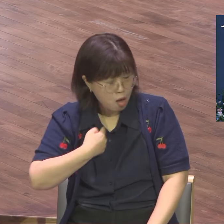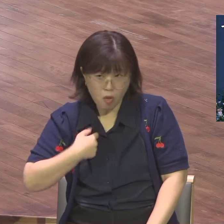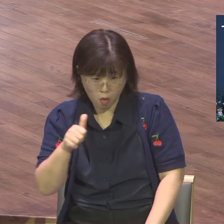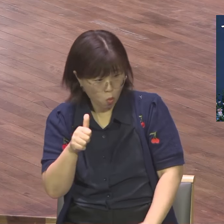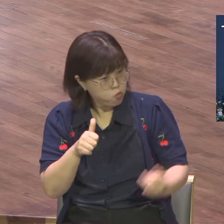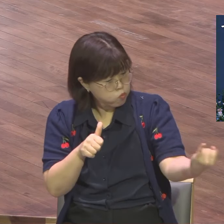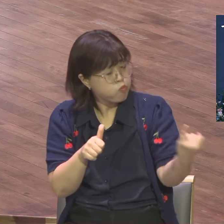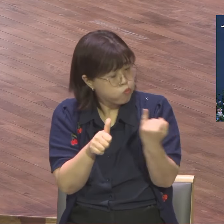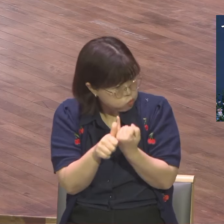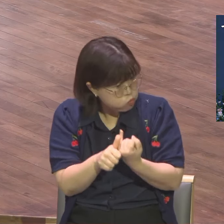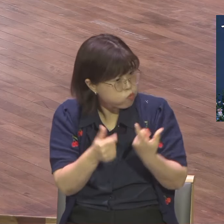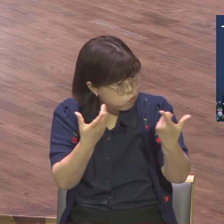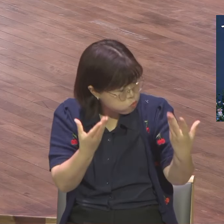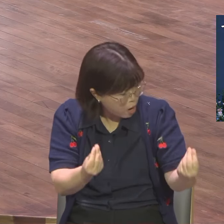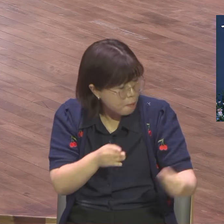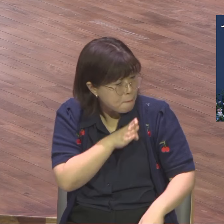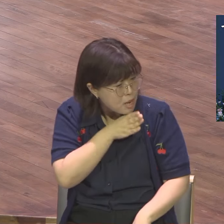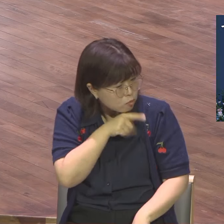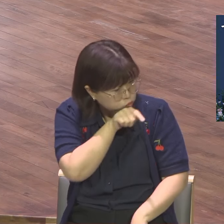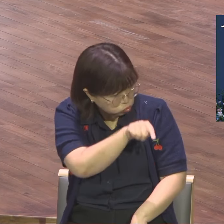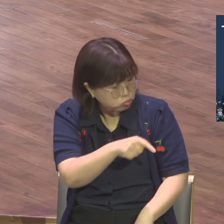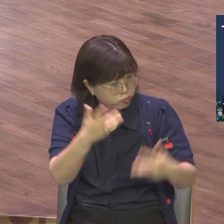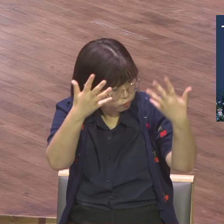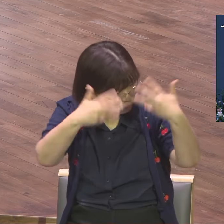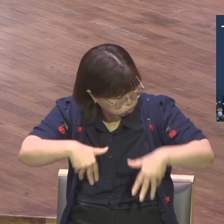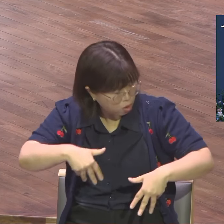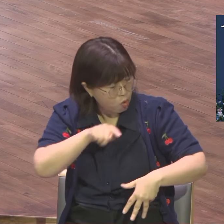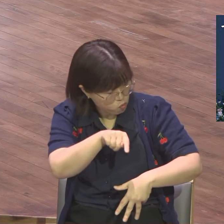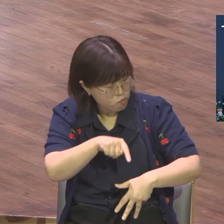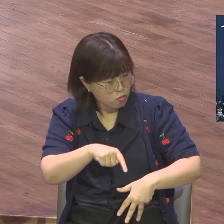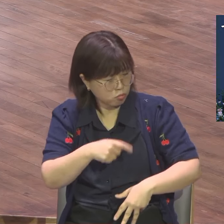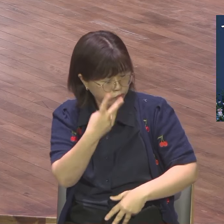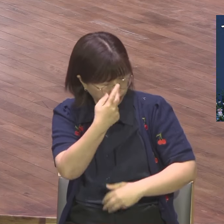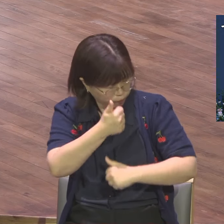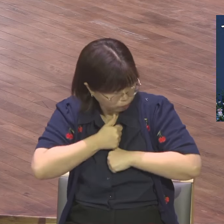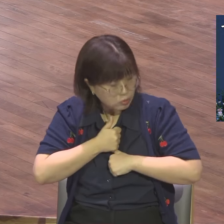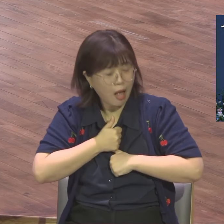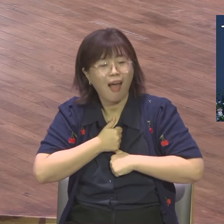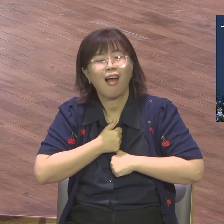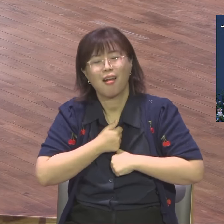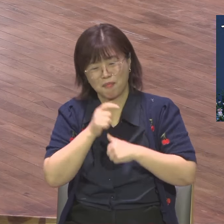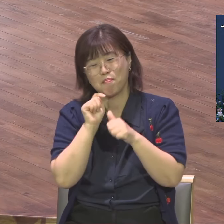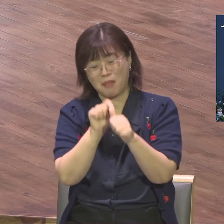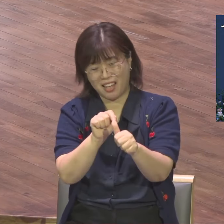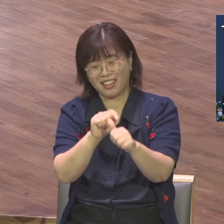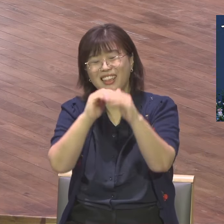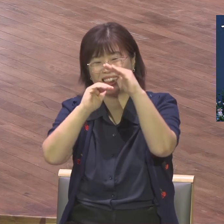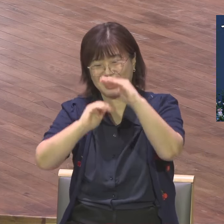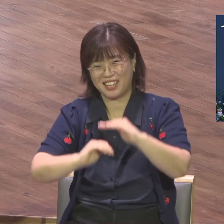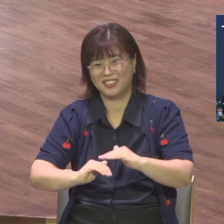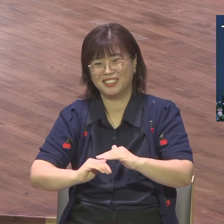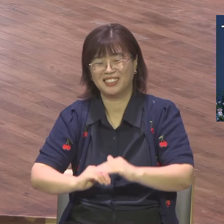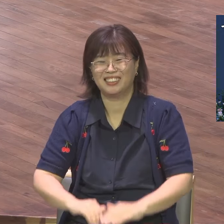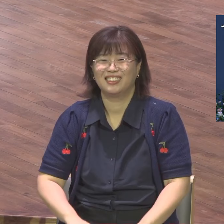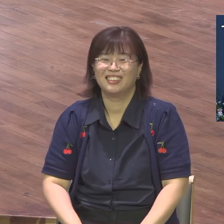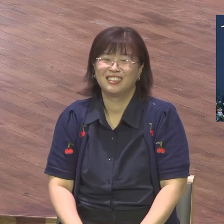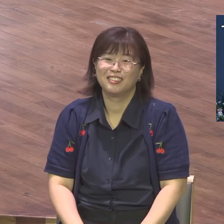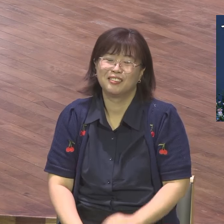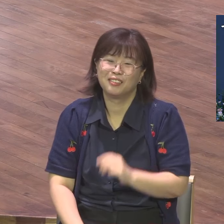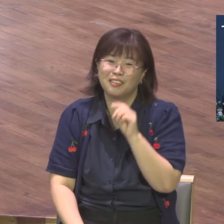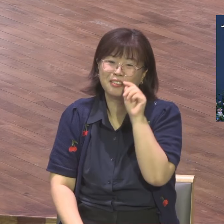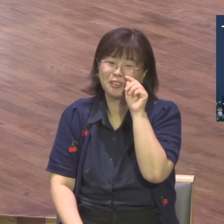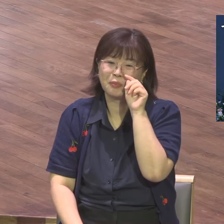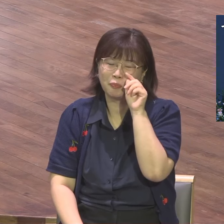지켜라. 그걸 강조를 그렇게 하는 것입니다. 주일 서기를 통해서 말씀했지만은 순도